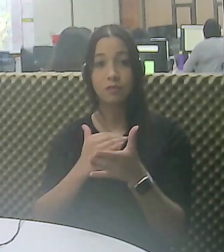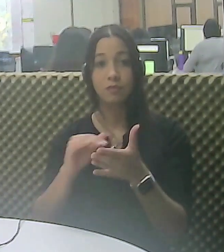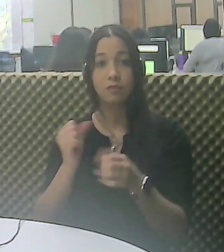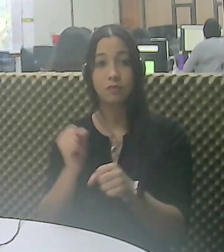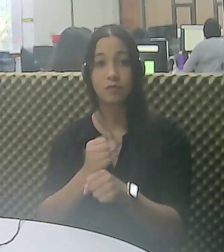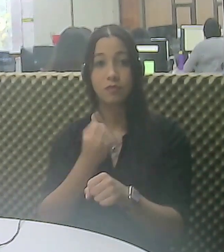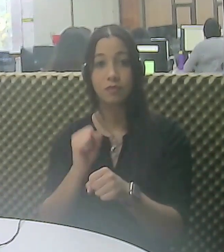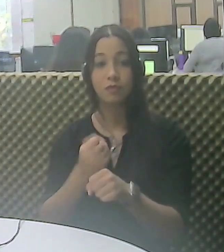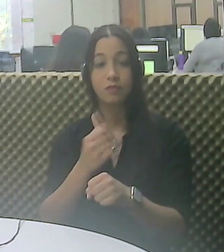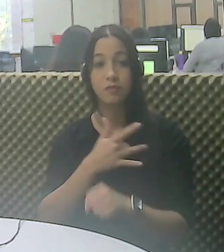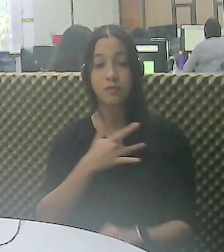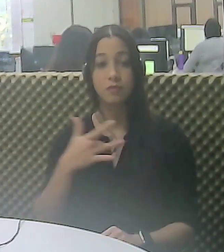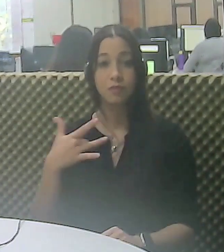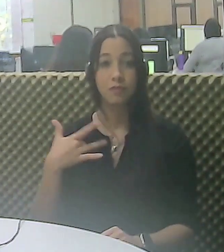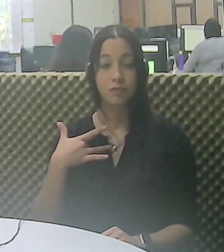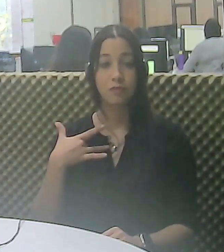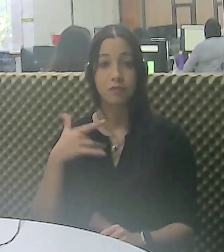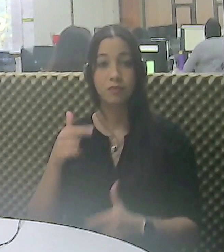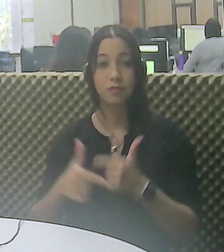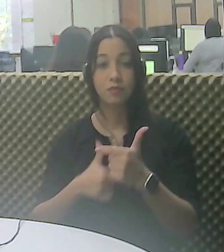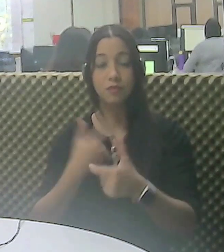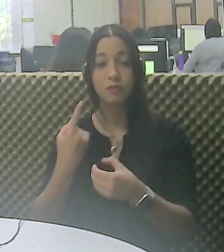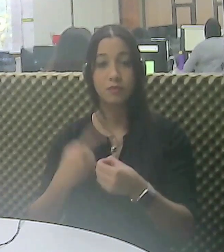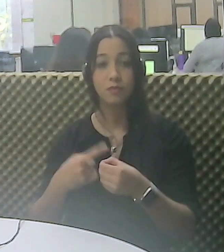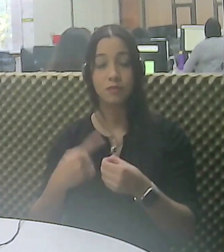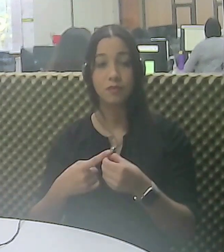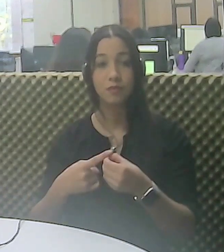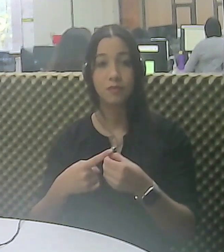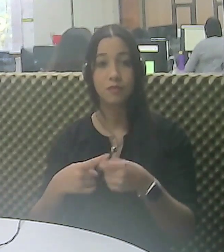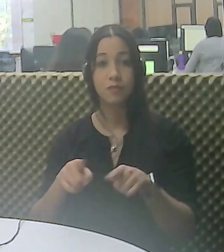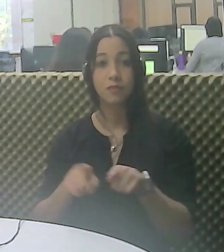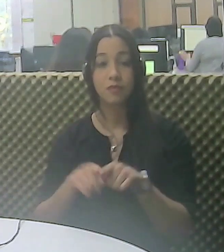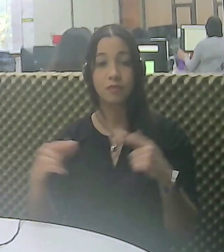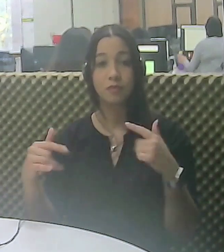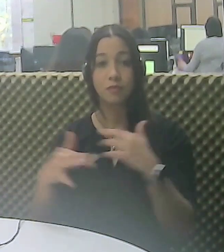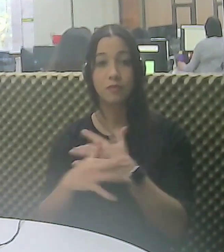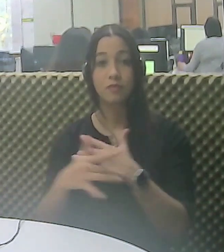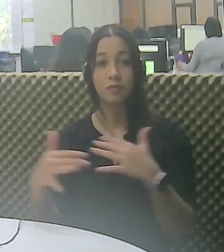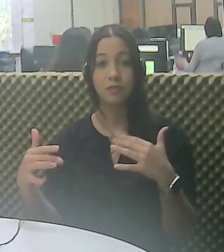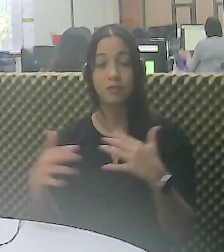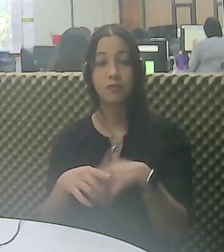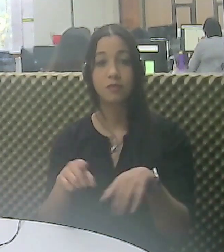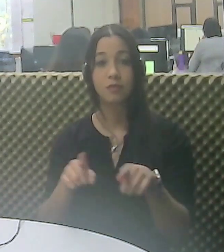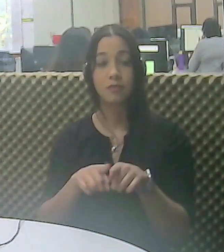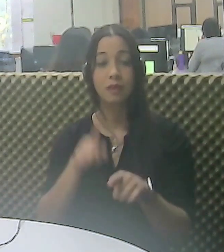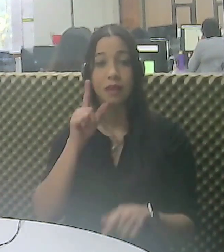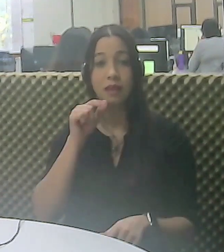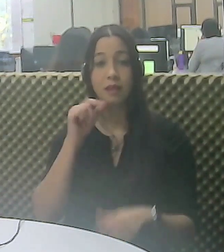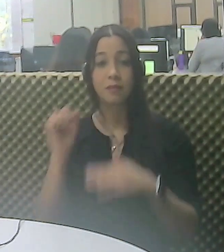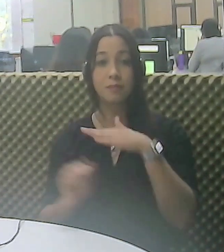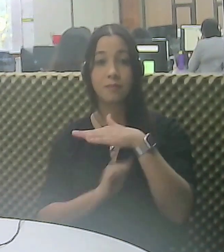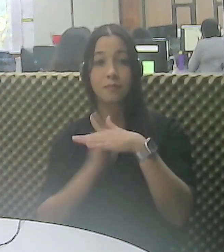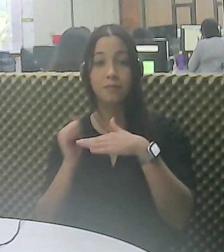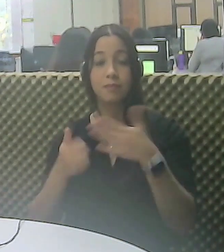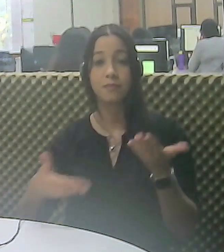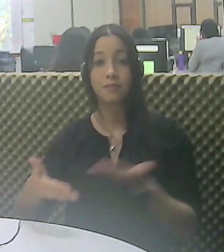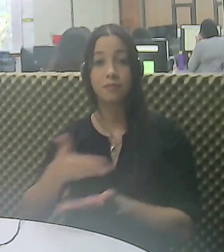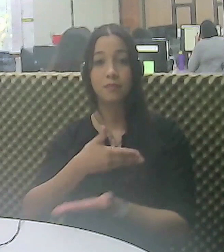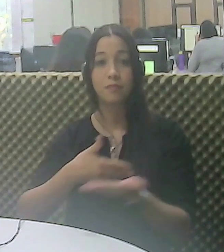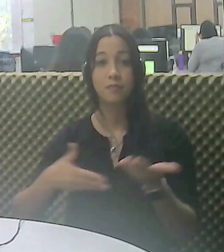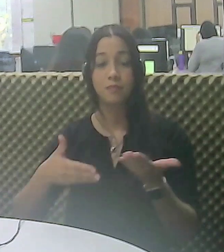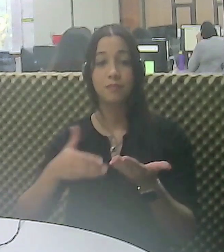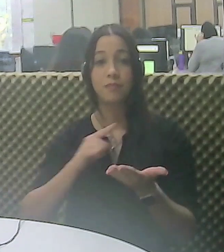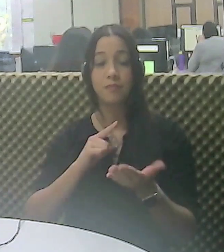de Obras, Saúde, Serviços Urbanos e Trânsito e Transportes, além do DEMAI. O trabalho envolve